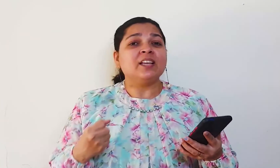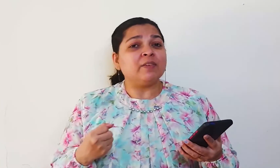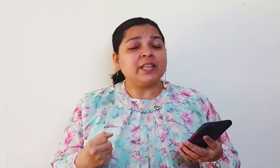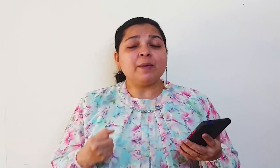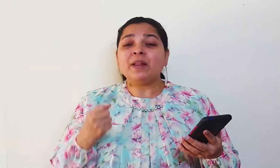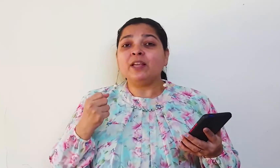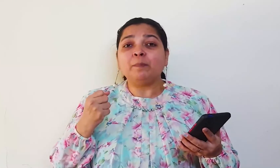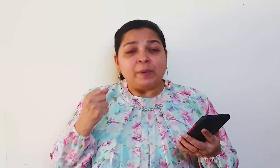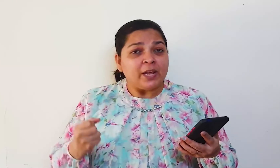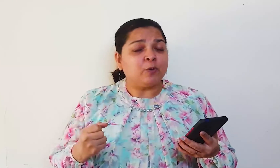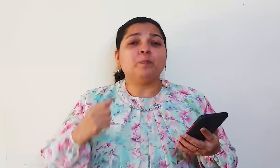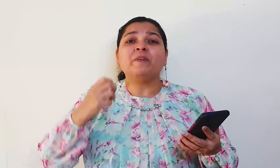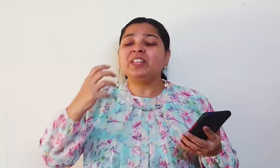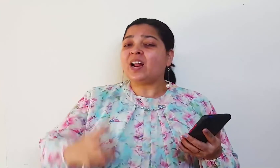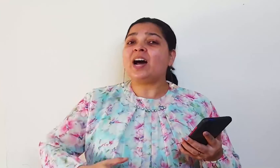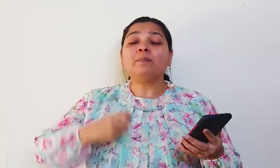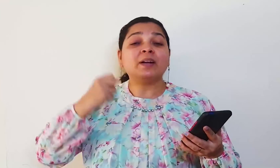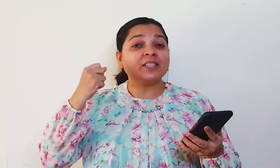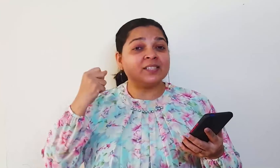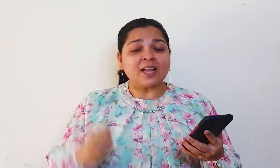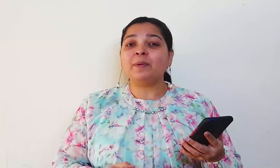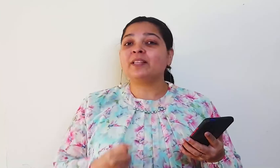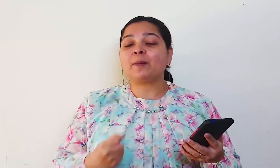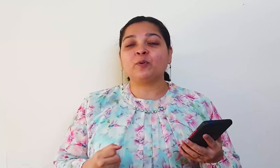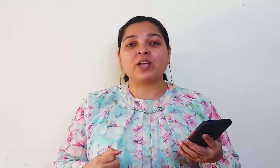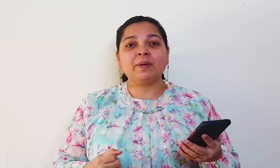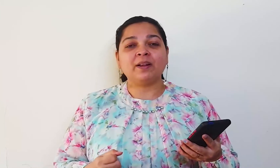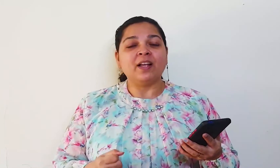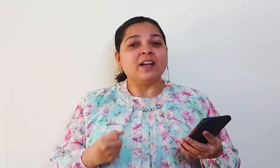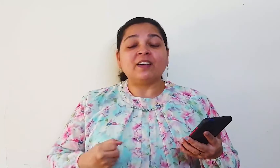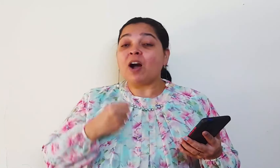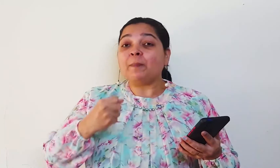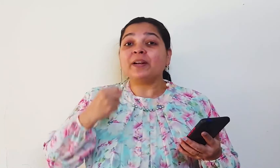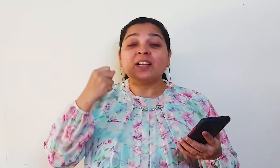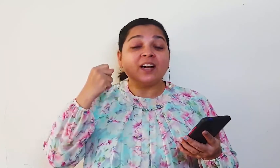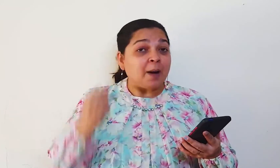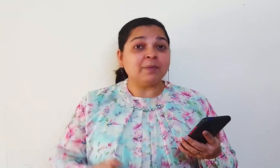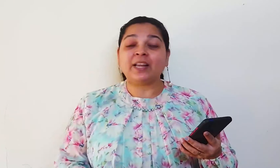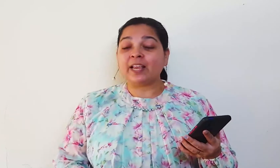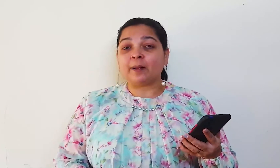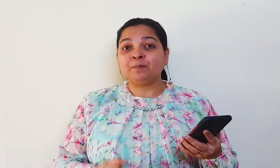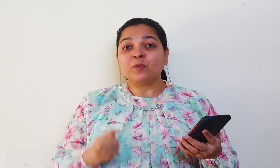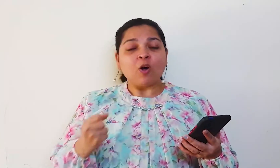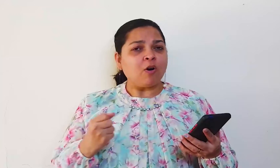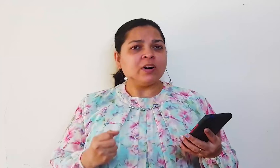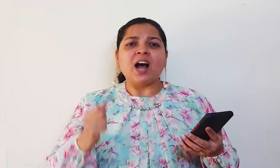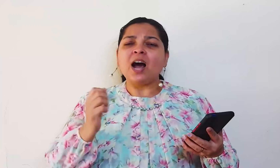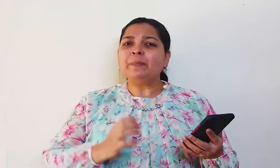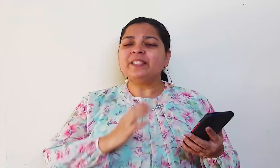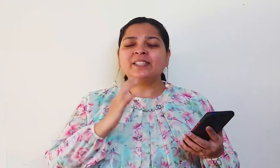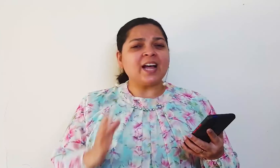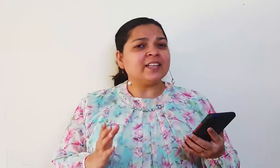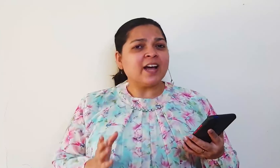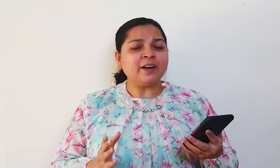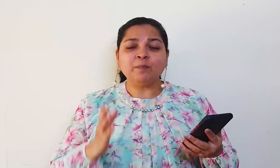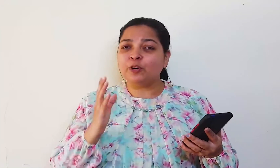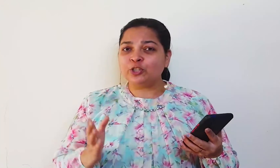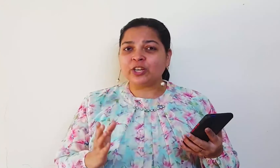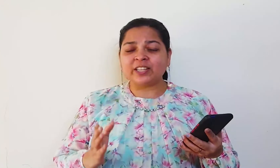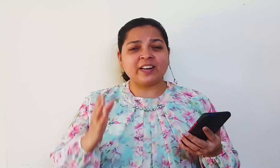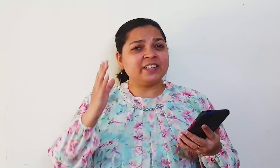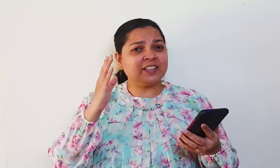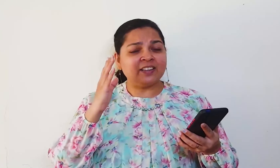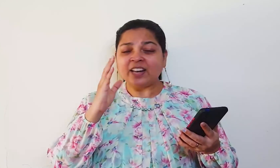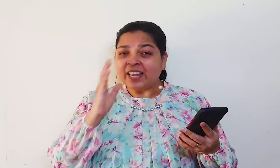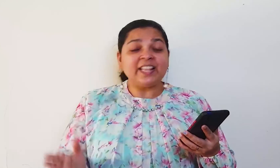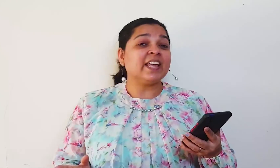शक्तिद्वारा काम गर्नुहुन्छ। अघि मैले भन्दै थिएँ परमेश्वरले के भन्नुभयो त? प्रेरित एकको आत्मा, जब पवित्र आत्मा तिमीहरूमा